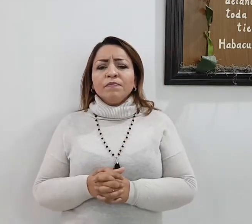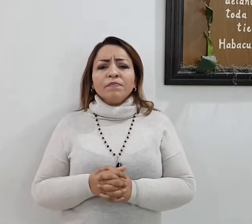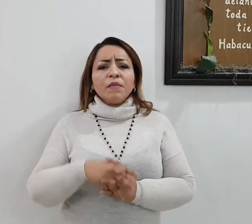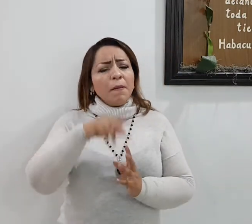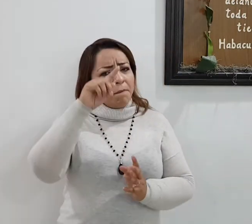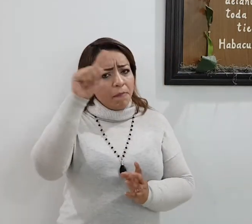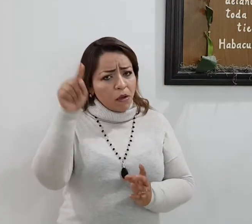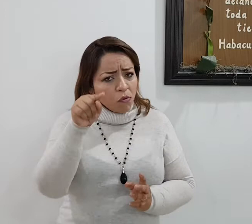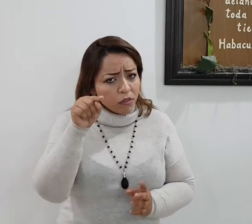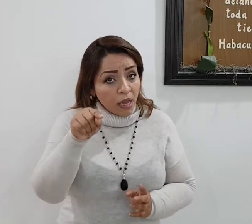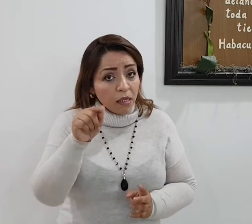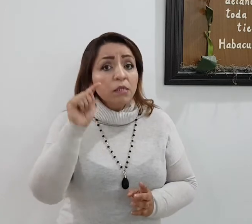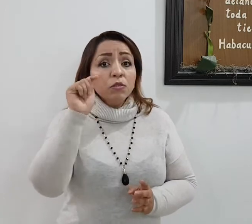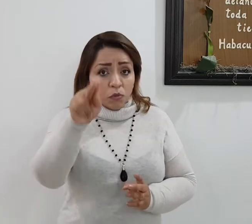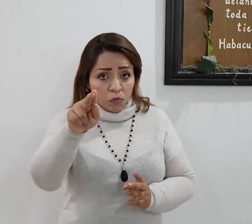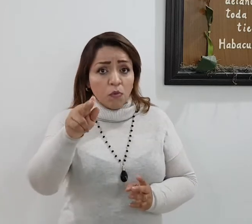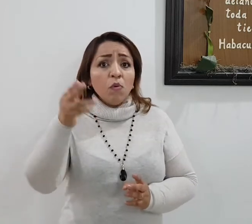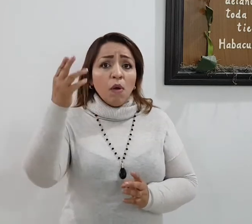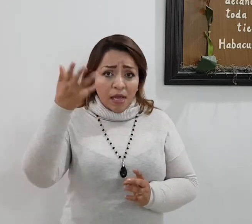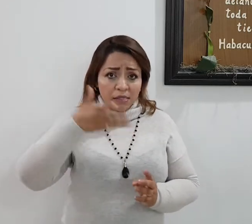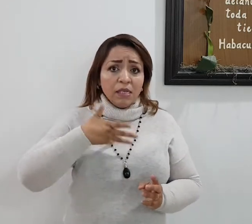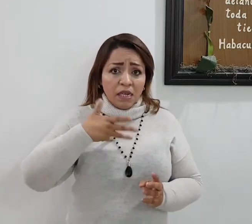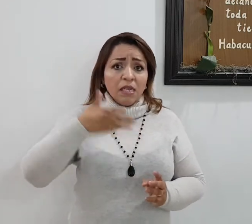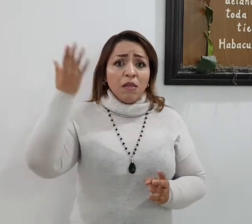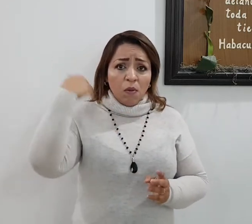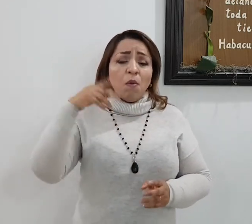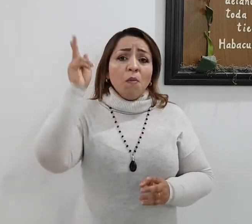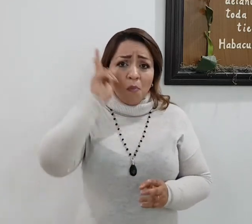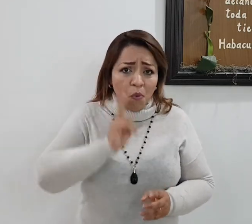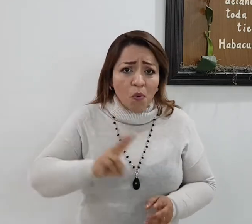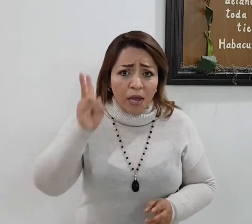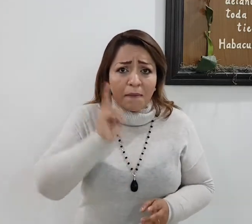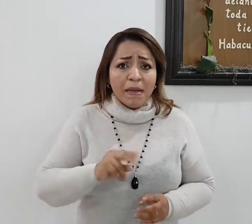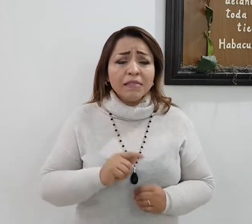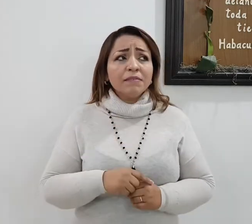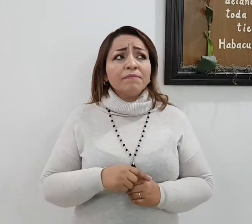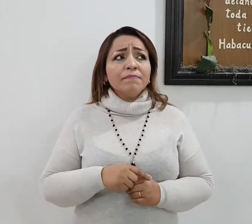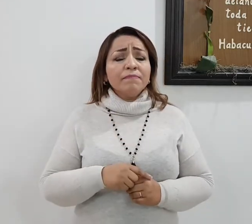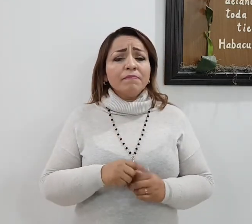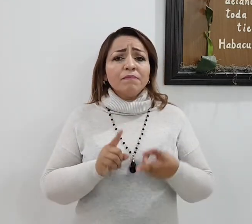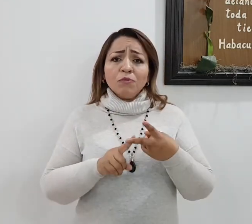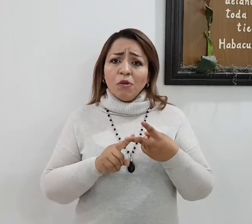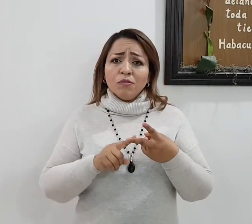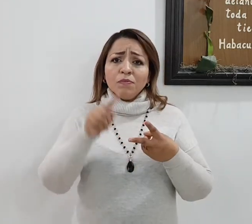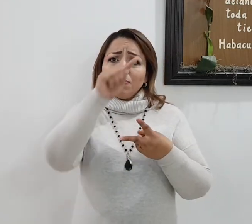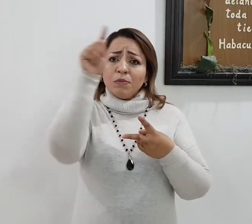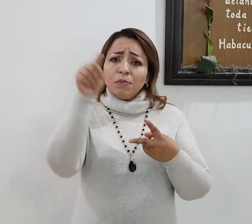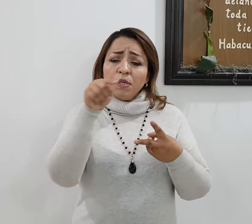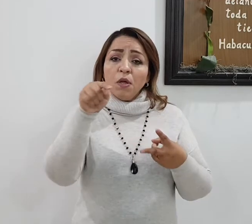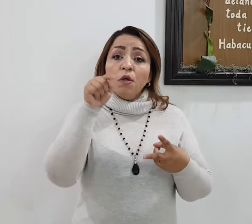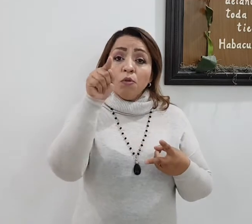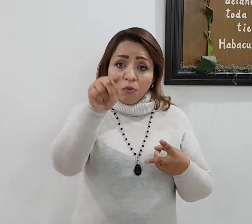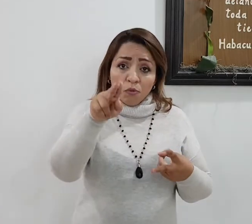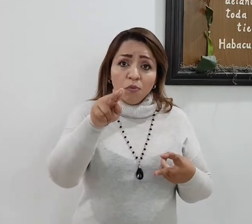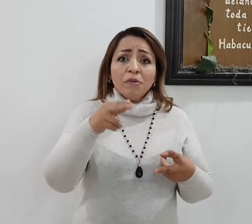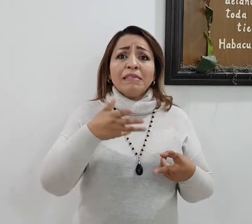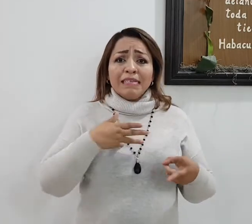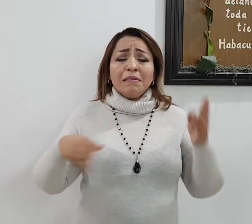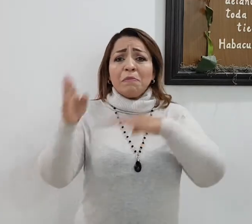pruebas? ¿Se ha sentido desesperado alguna vez porque no parece ver la solución? ¿Ha estado orando